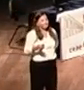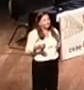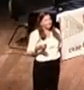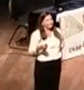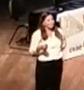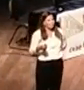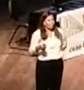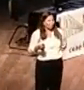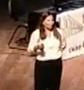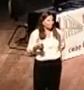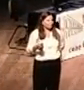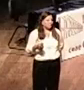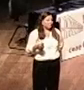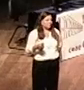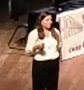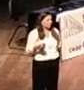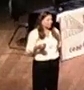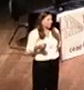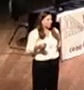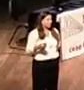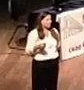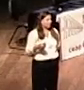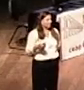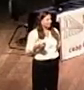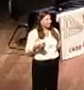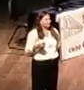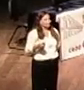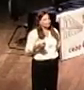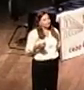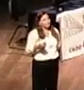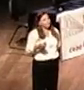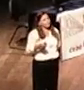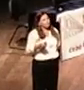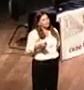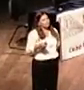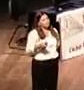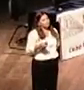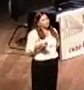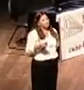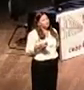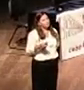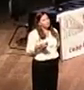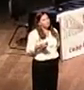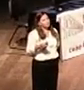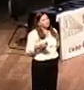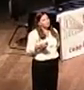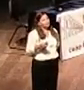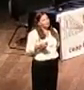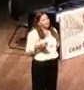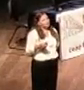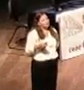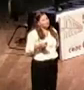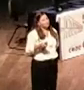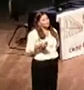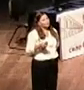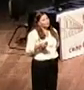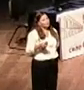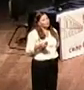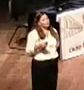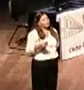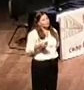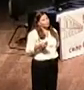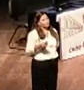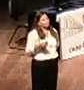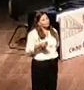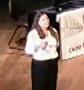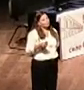vamos lá compreendendo que os vegetais são adquiridos da Agricultura Familiar na hipótese do Agricultor não